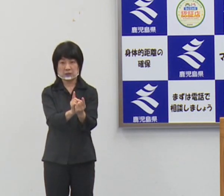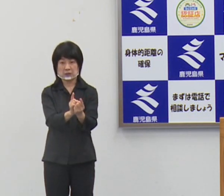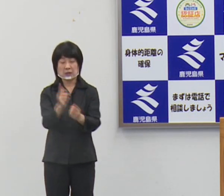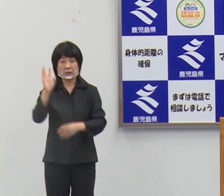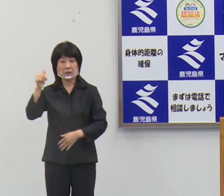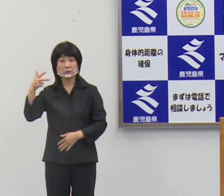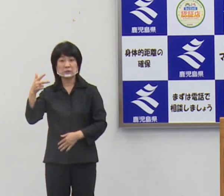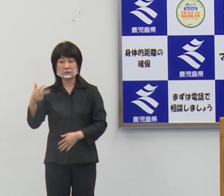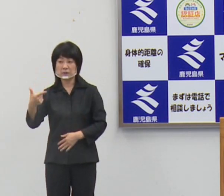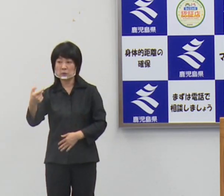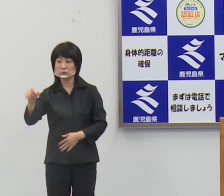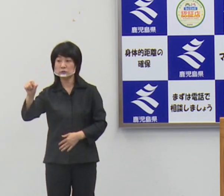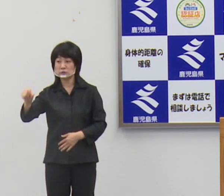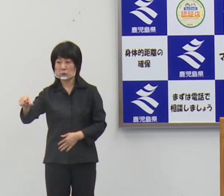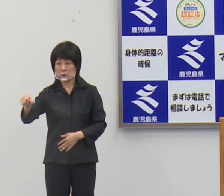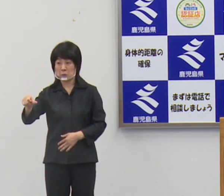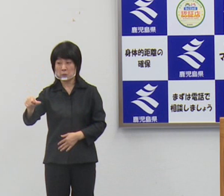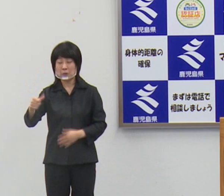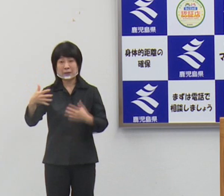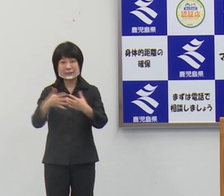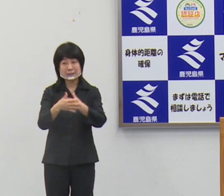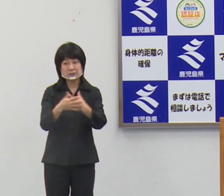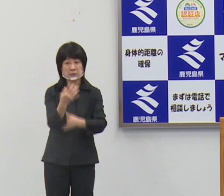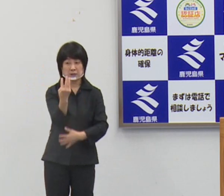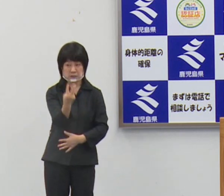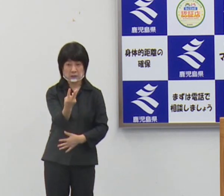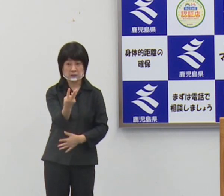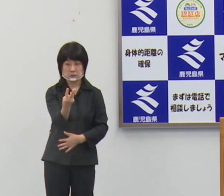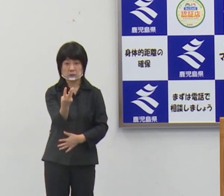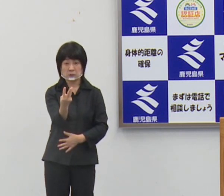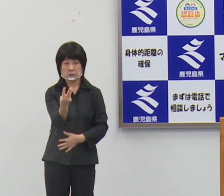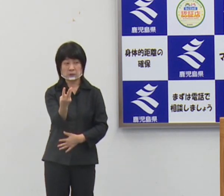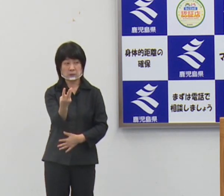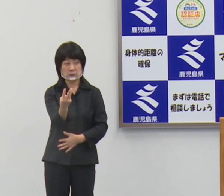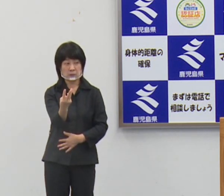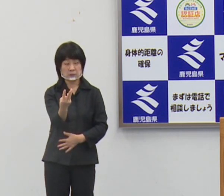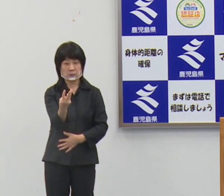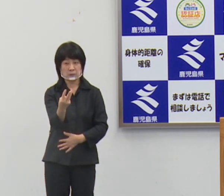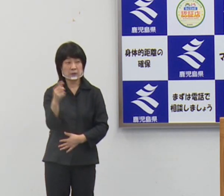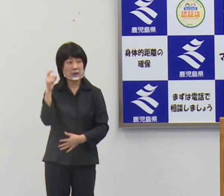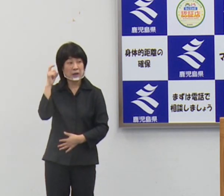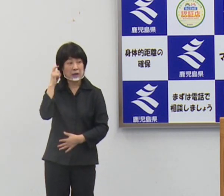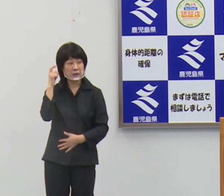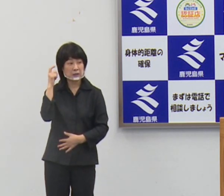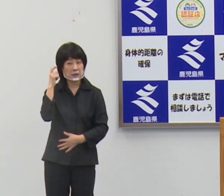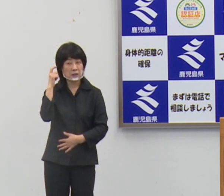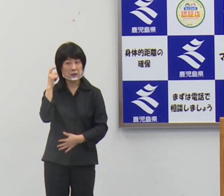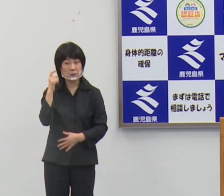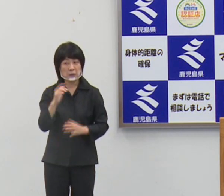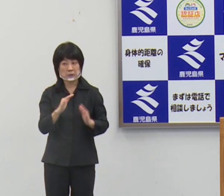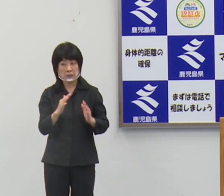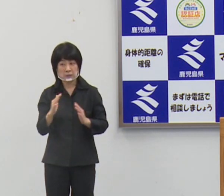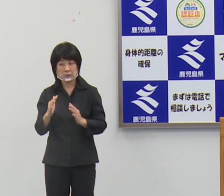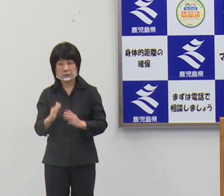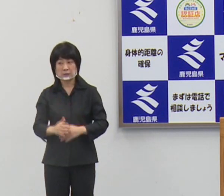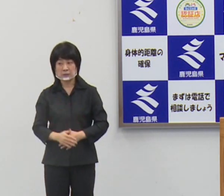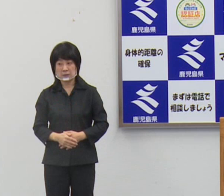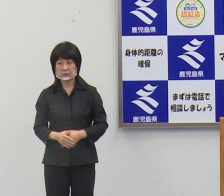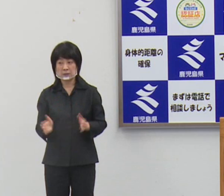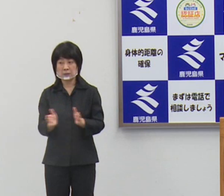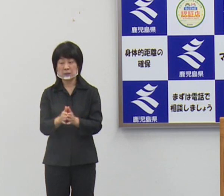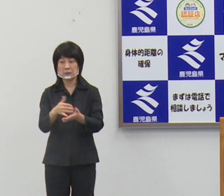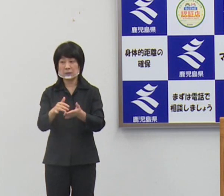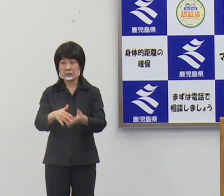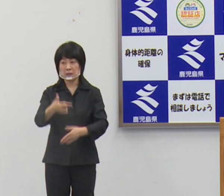児島市が65箇所と霧島が3箇所ぐらいだったんですね。はい、間はなかったと思ったんですけど、はい、ですから合計